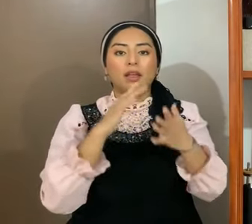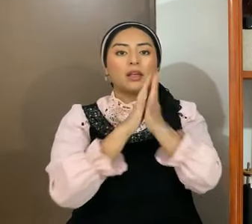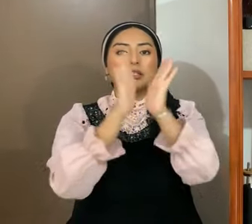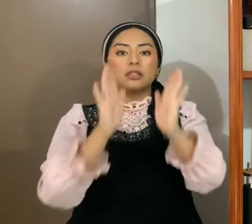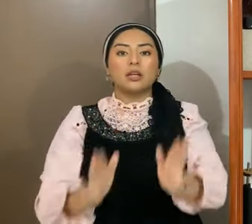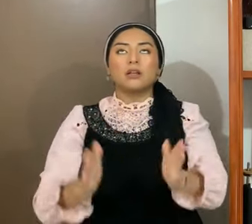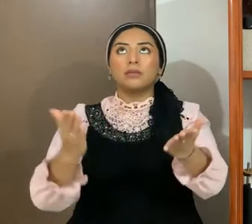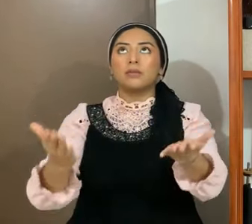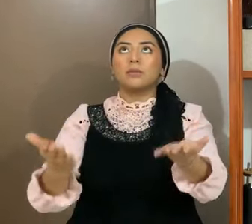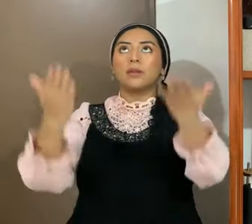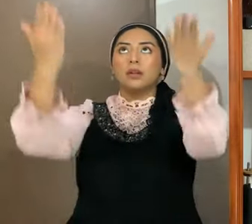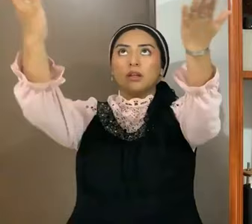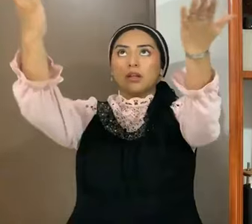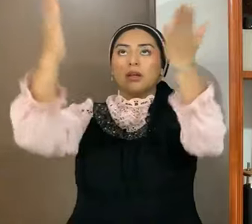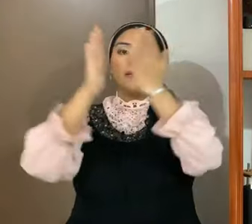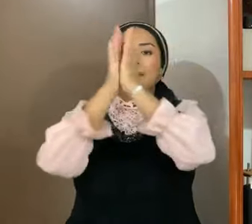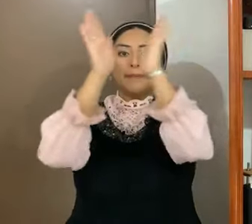Shelamim.